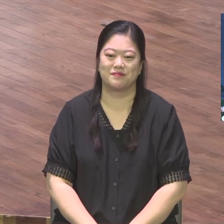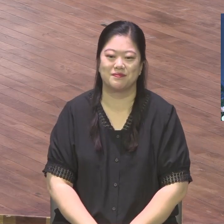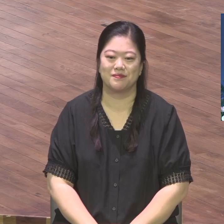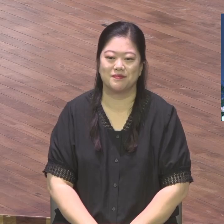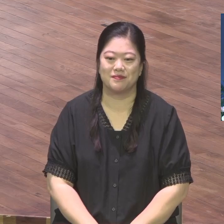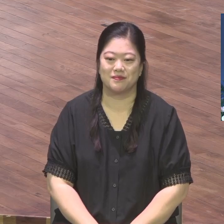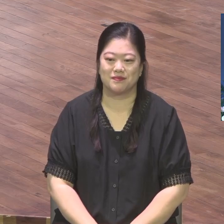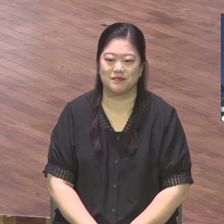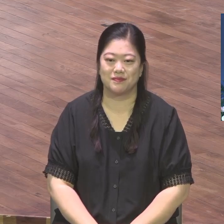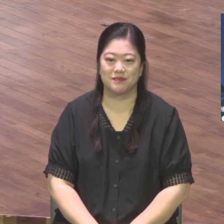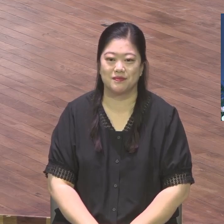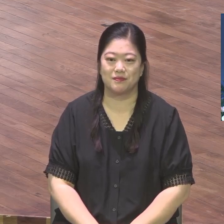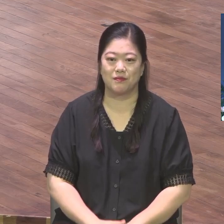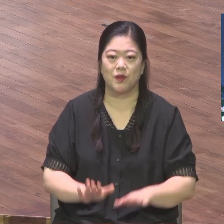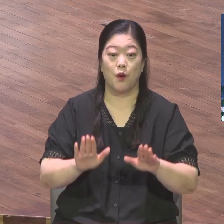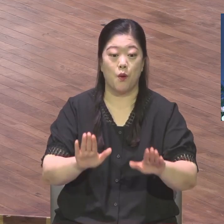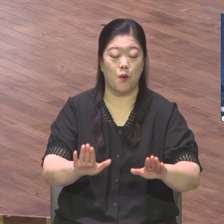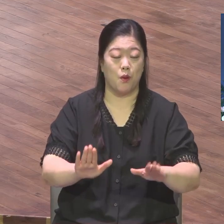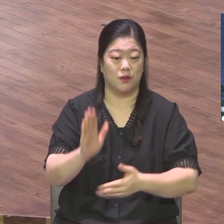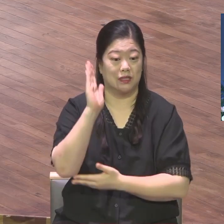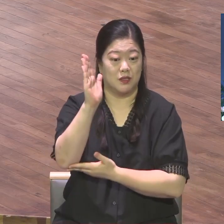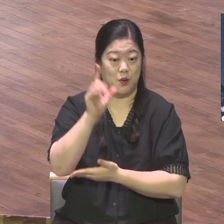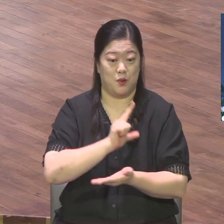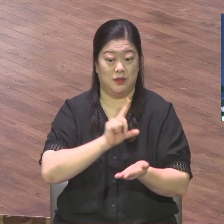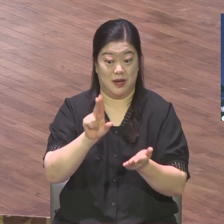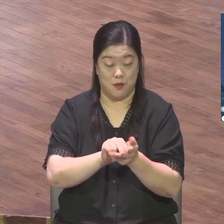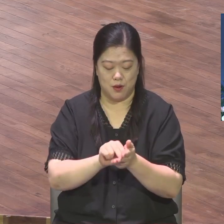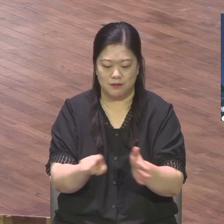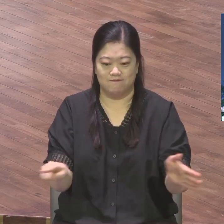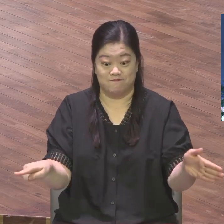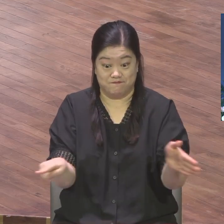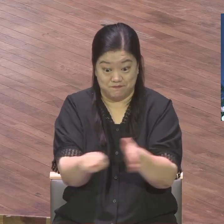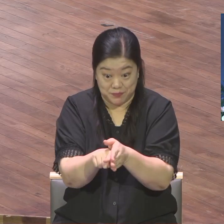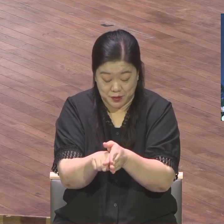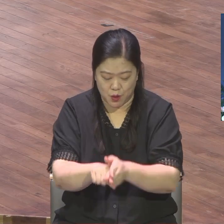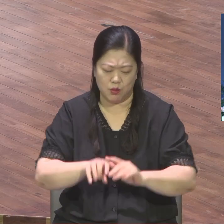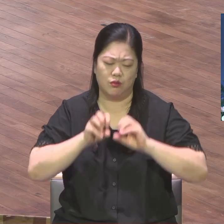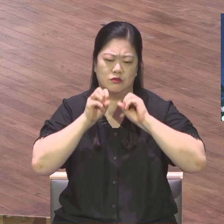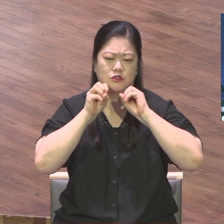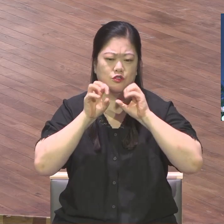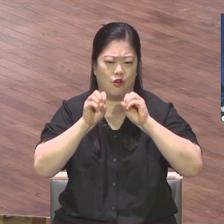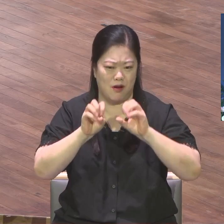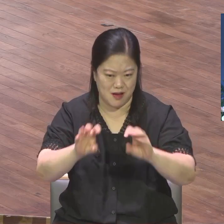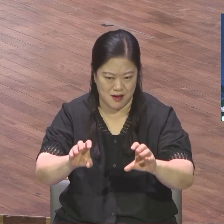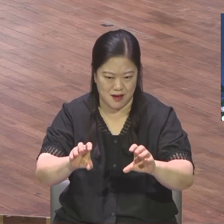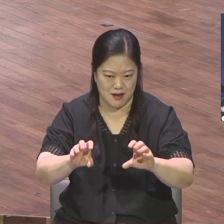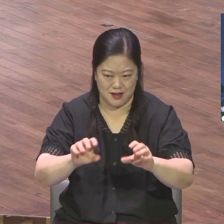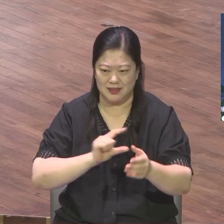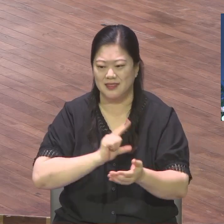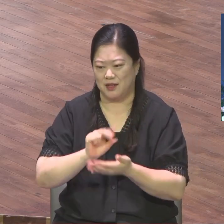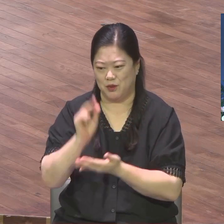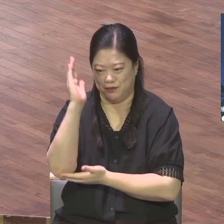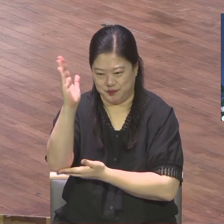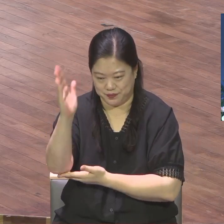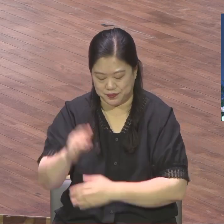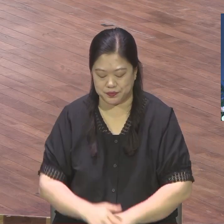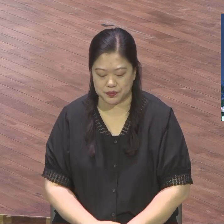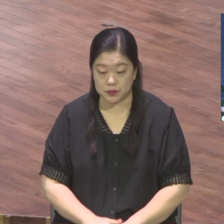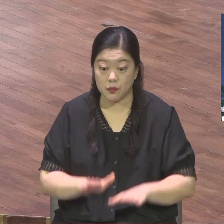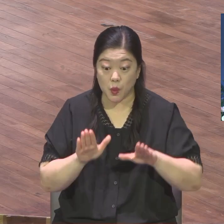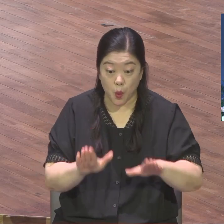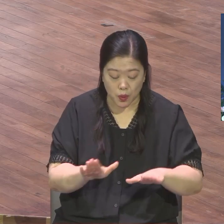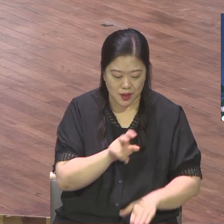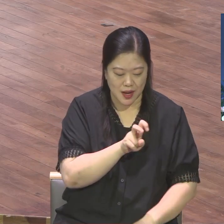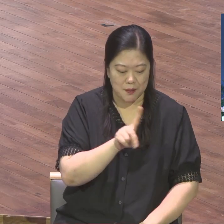예를 말씀 가지고 믿고 전하라는 제목으로 말씀을 드립니다. 오늘로 마가복음을 마치고 이제